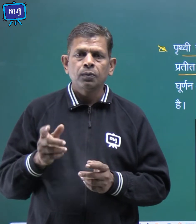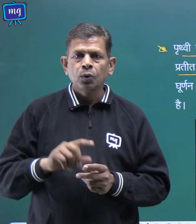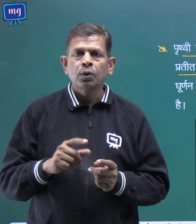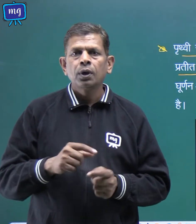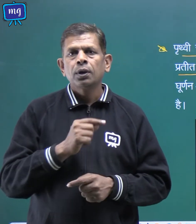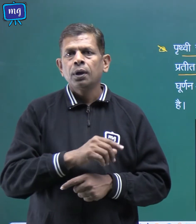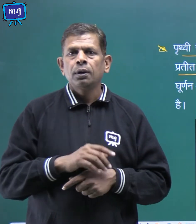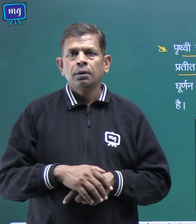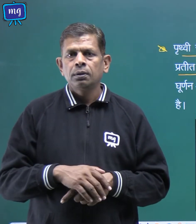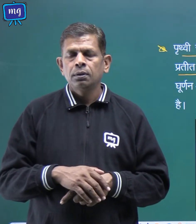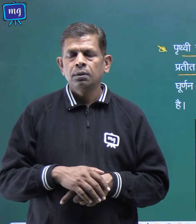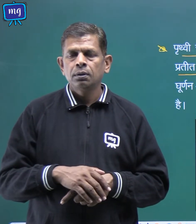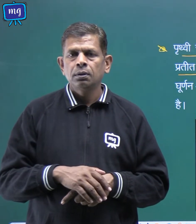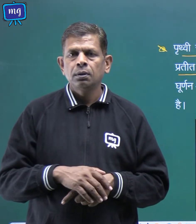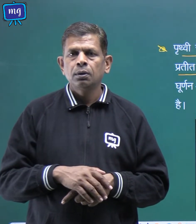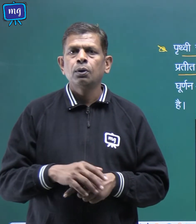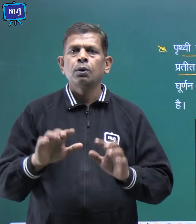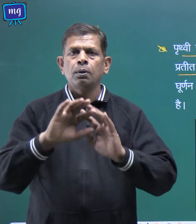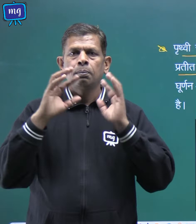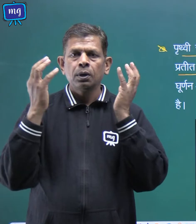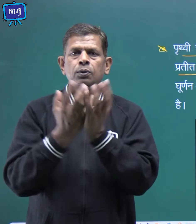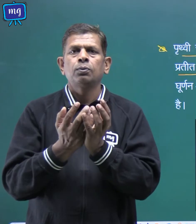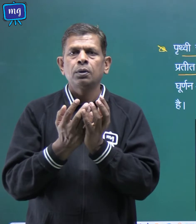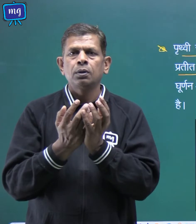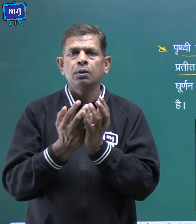क्योंकि यह पृथ्वी की